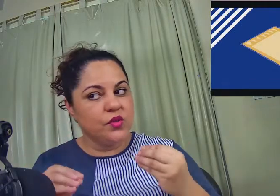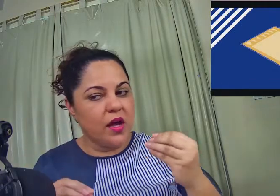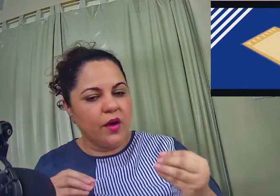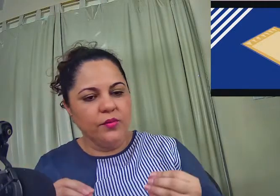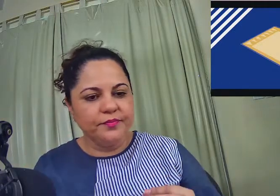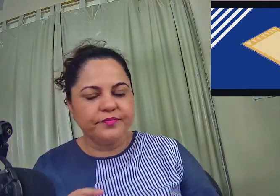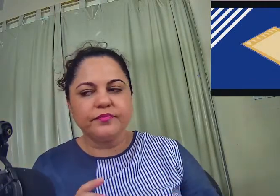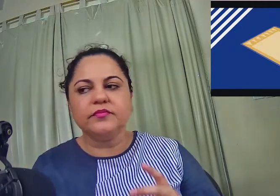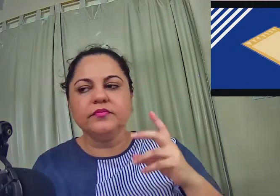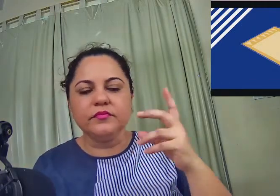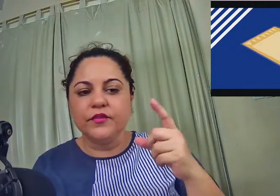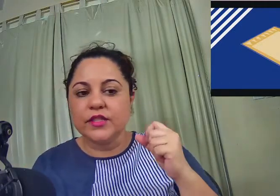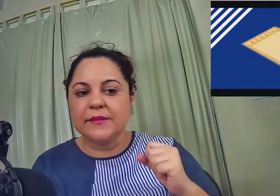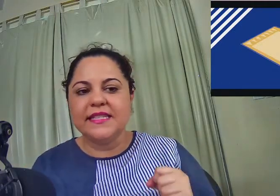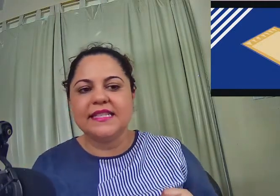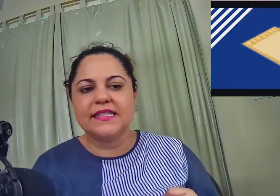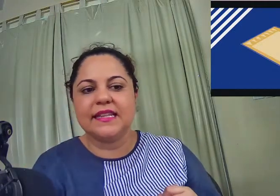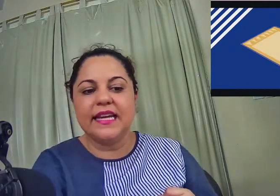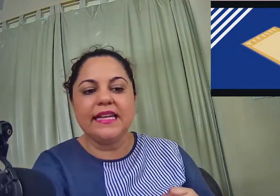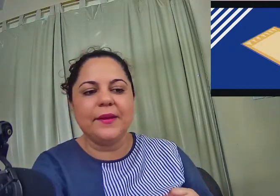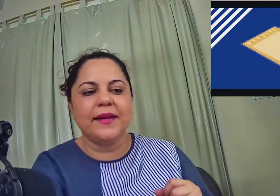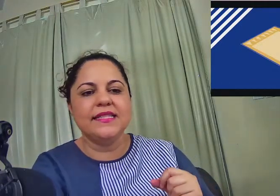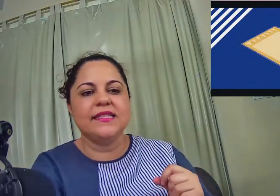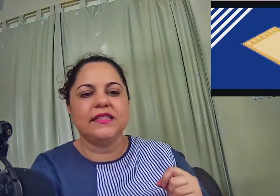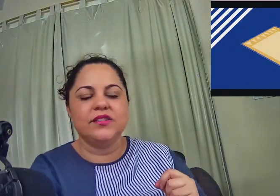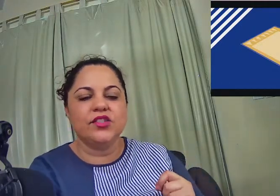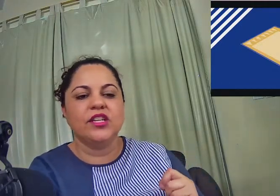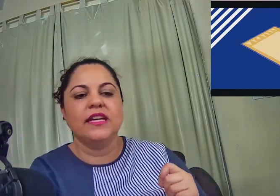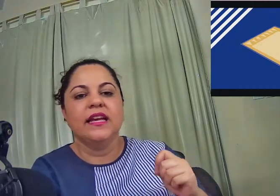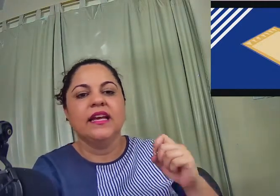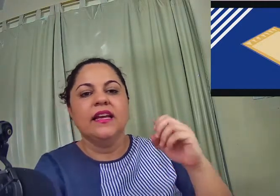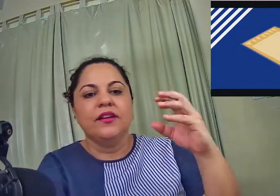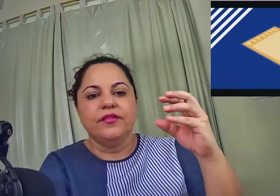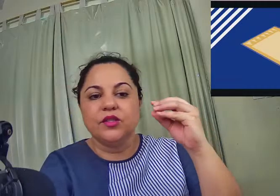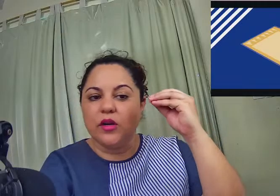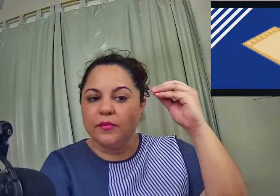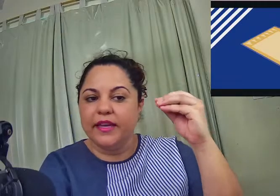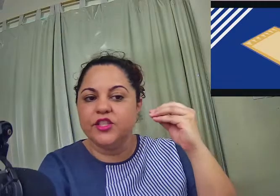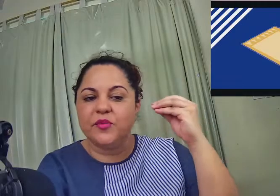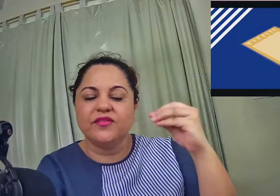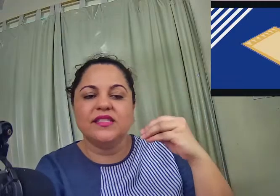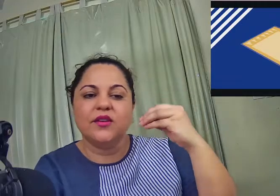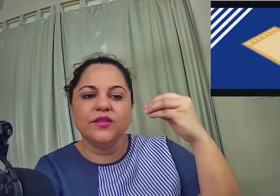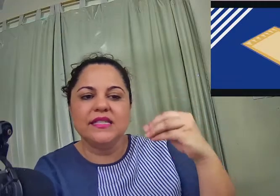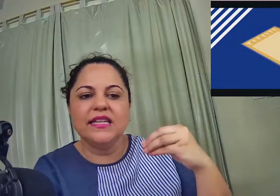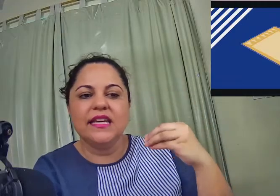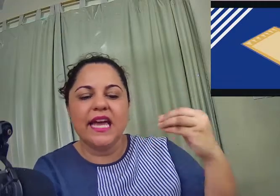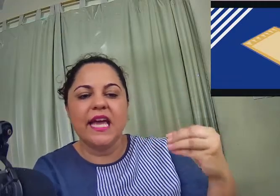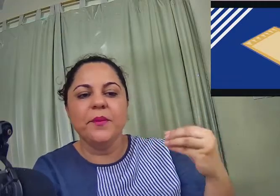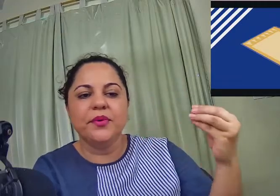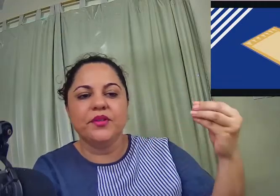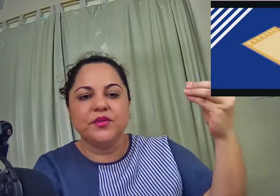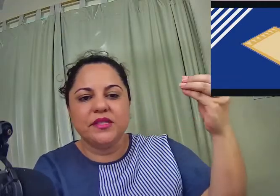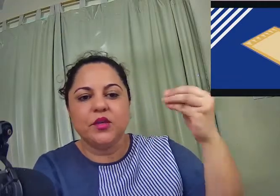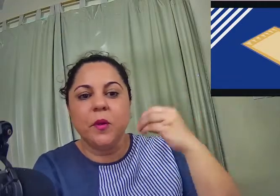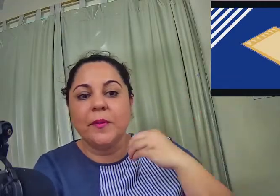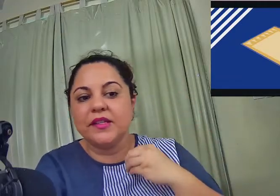visual. Você precisa treinar bastante visualmente para você conseguir reproduzir no momento que